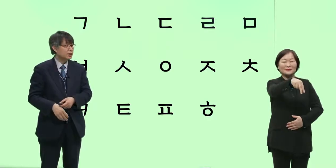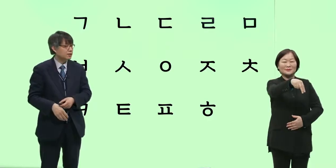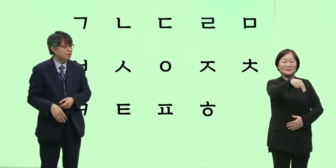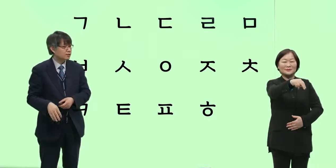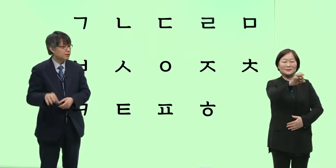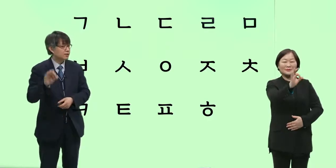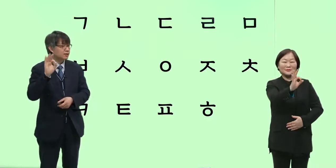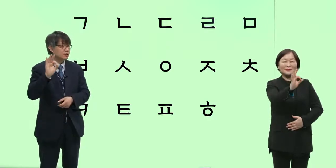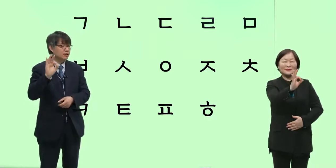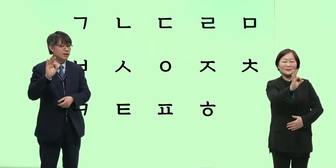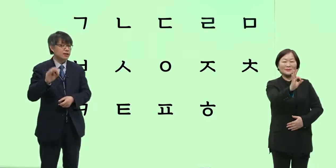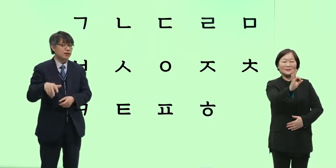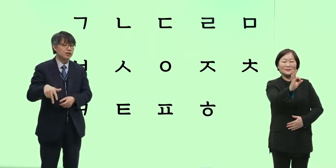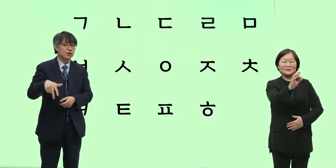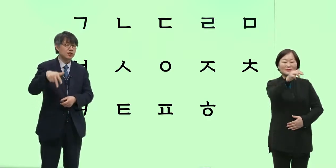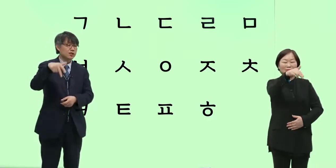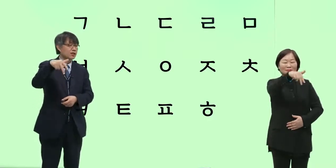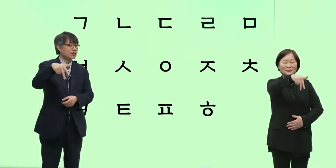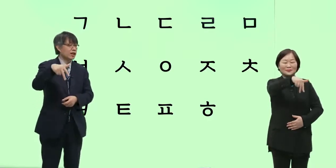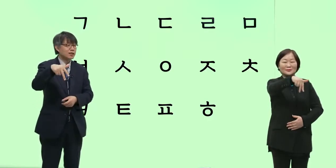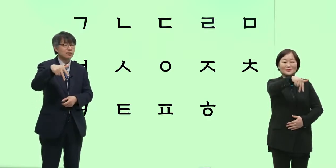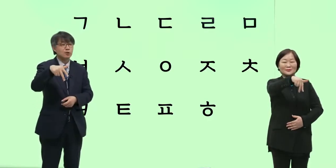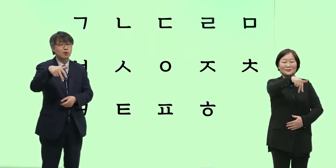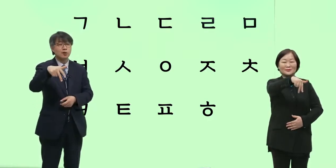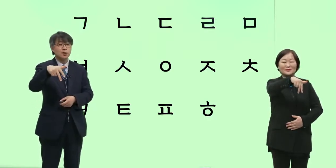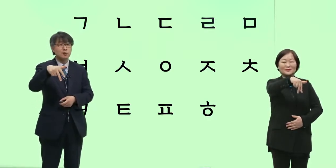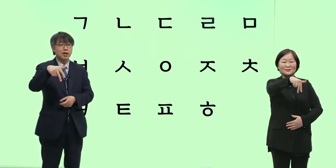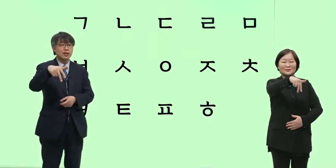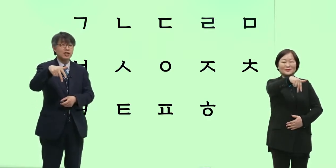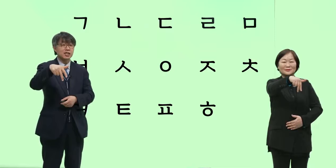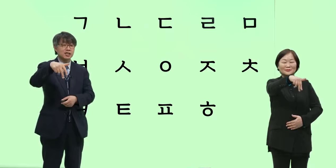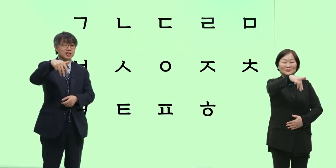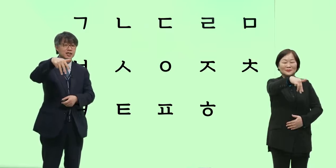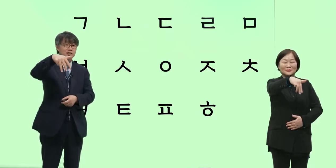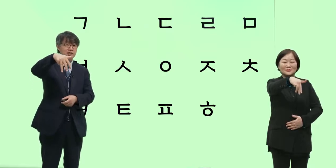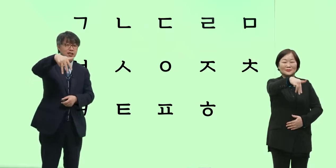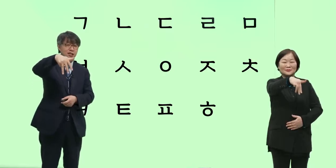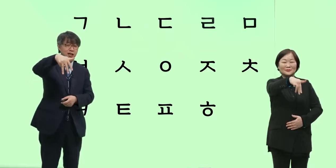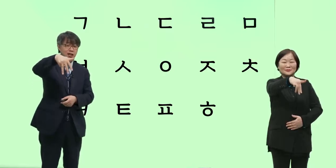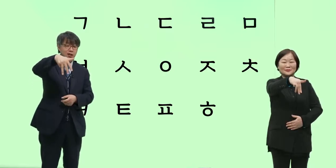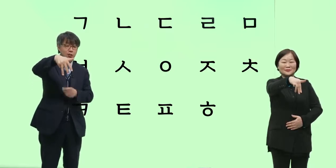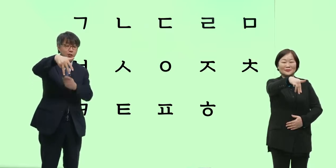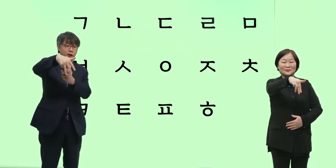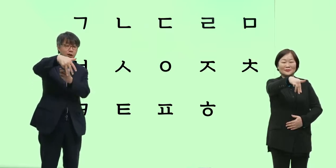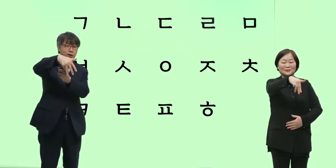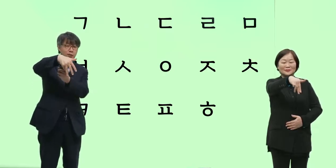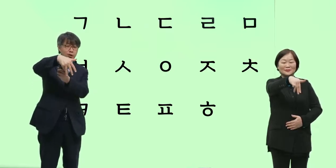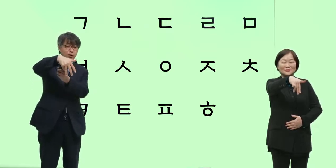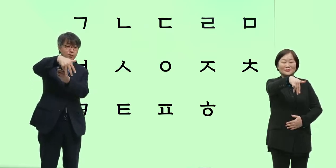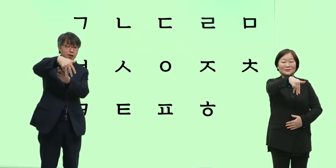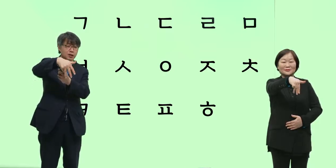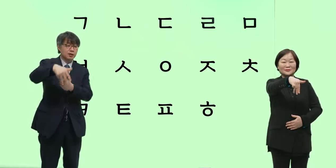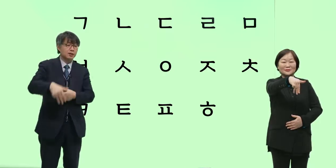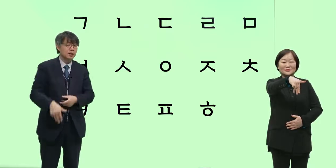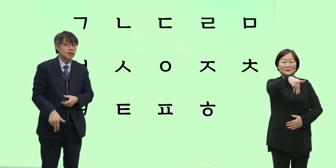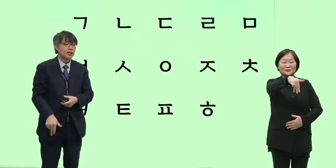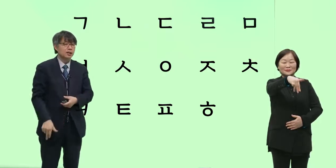이응, 지읒. 자, 지금부터 조금 어려워집니다. 치읓. 자, 요게 잡으셔도 됩니다. 치읓,